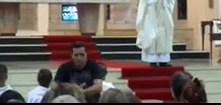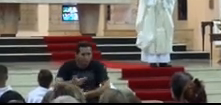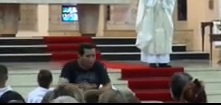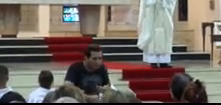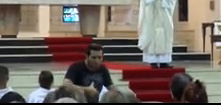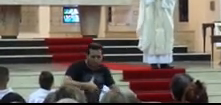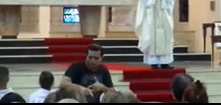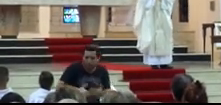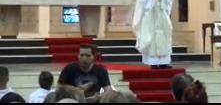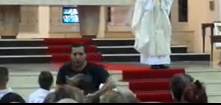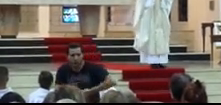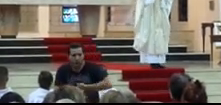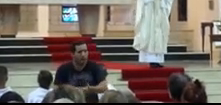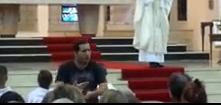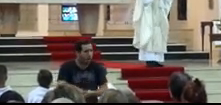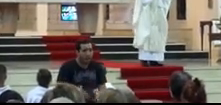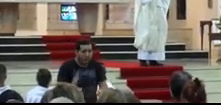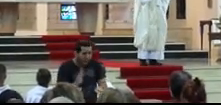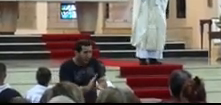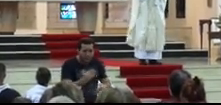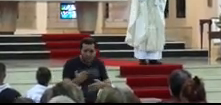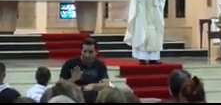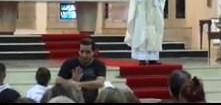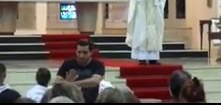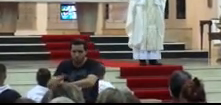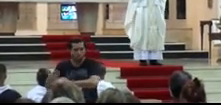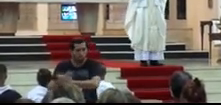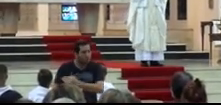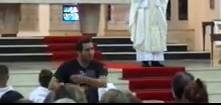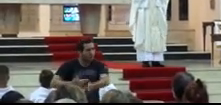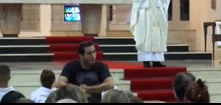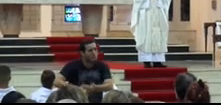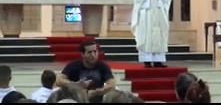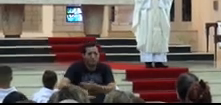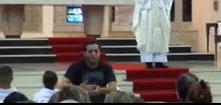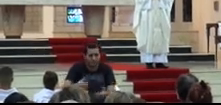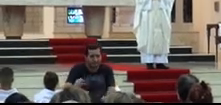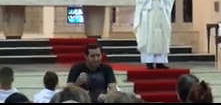trabalhem a dimensão da comunidade ou da comunhão com você.